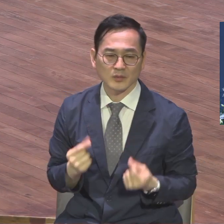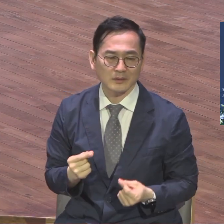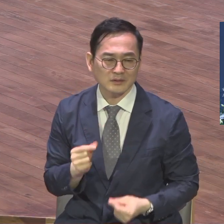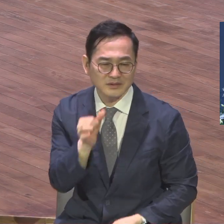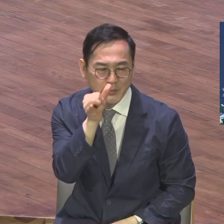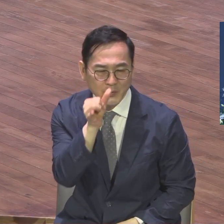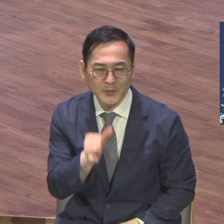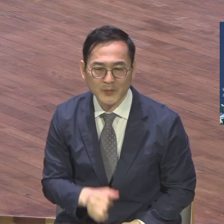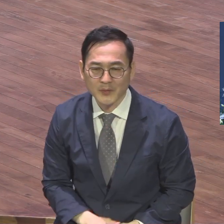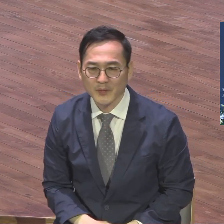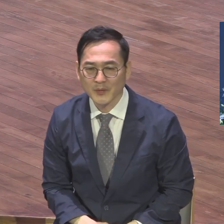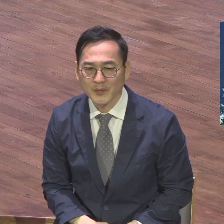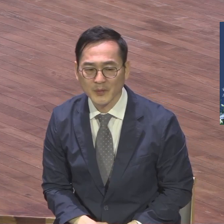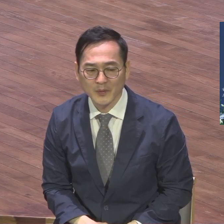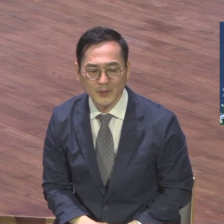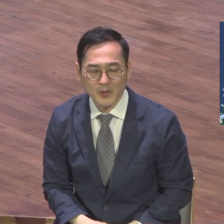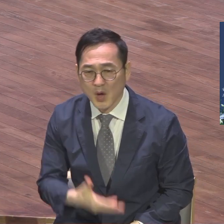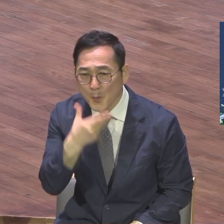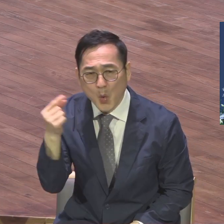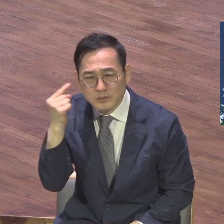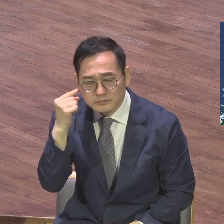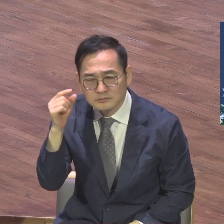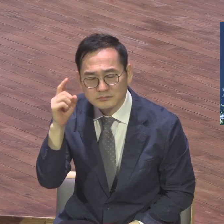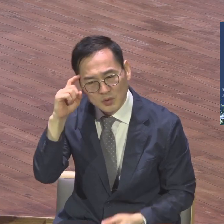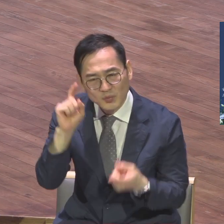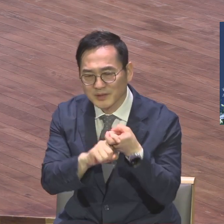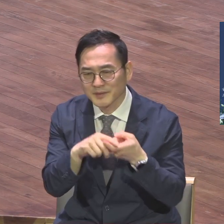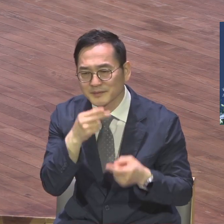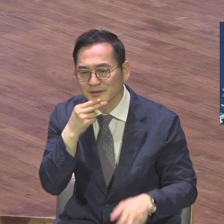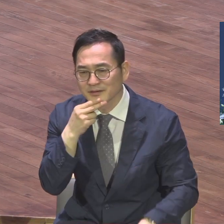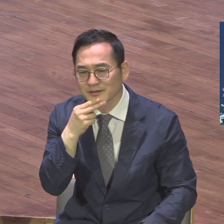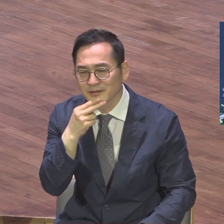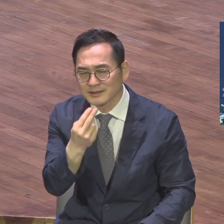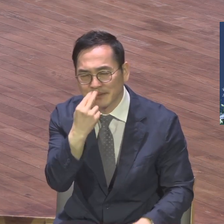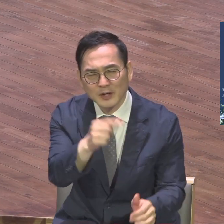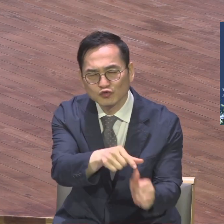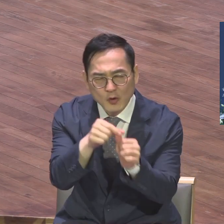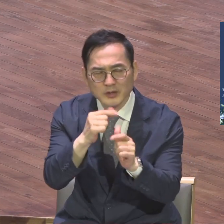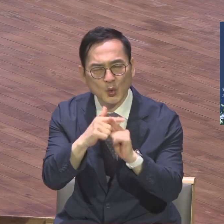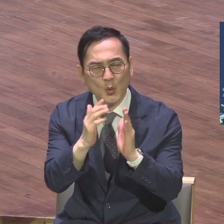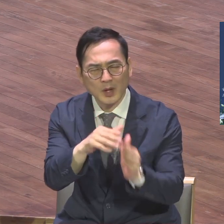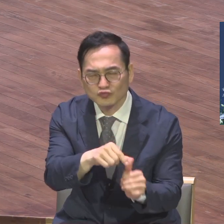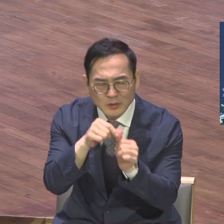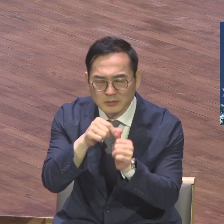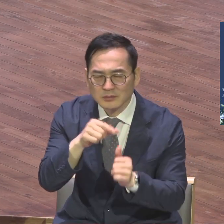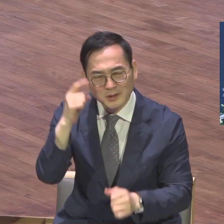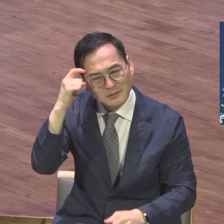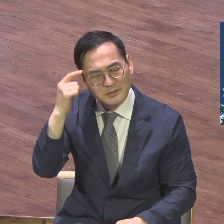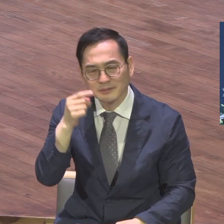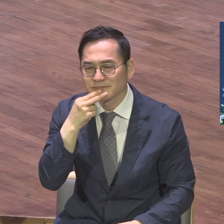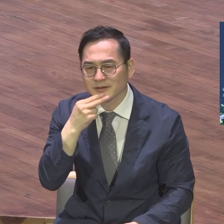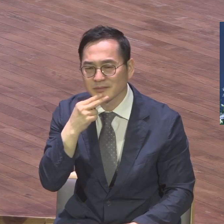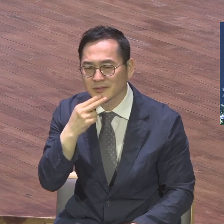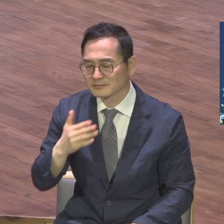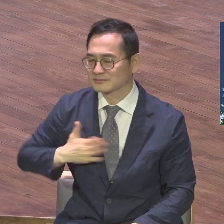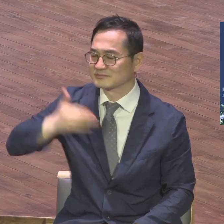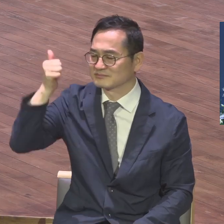있어요. 복음 전개하는 관심이 없어요. 생명 구원 교회 부흥 관심 없어요. 누가